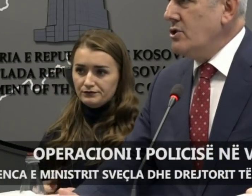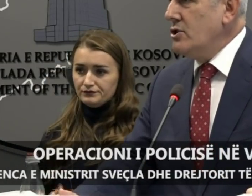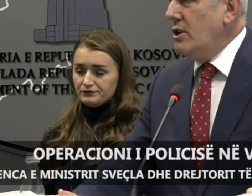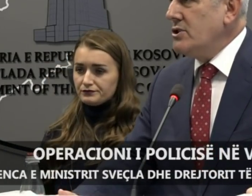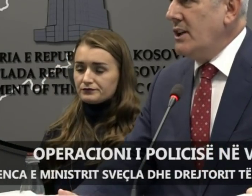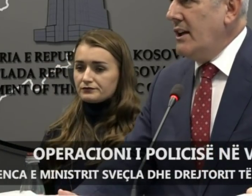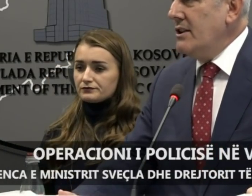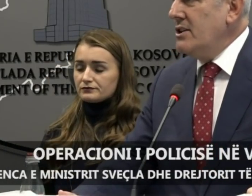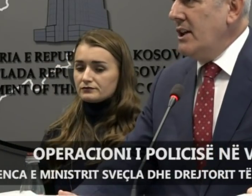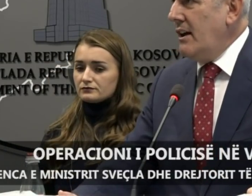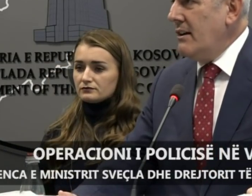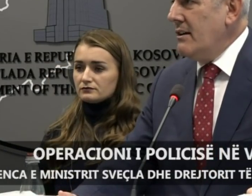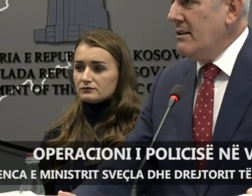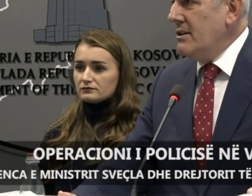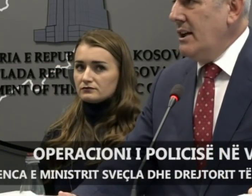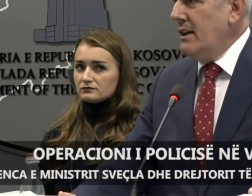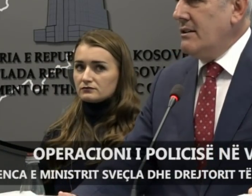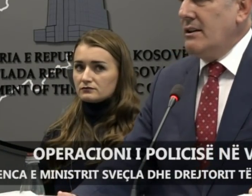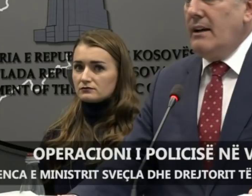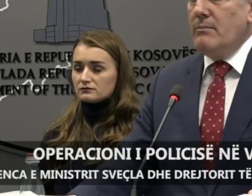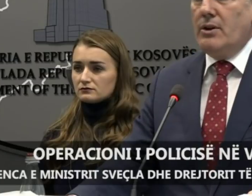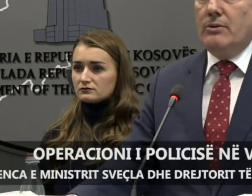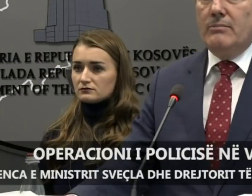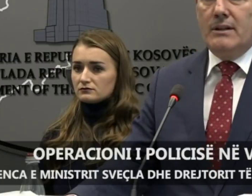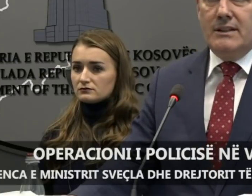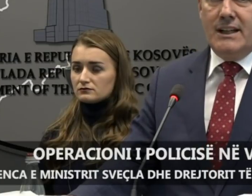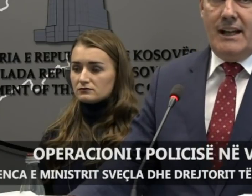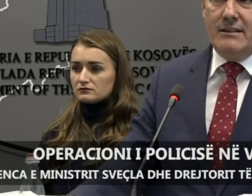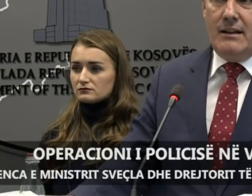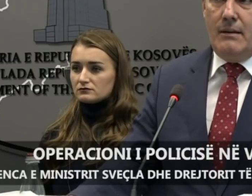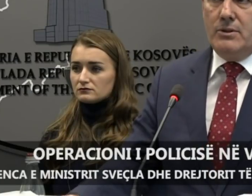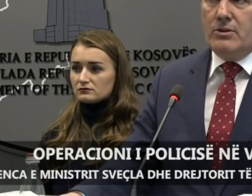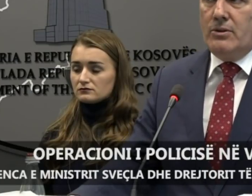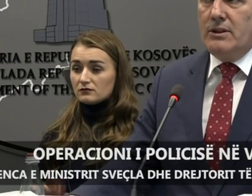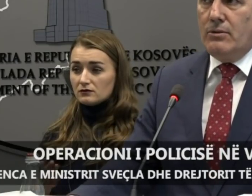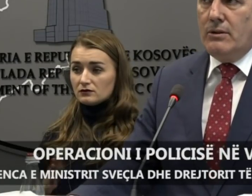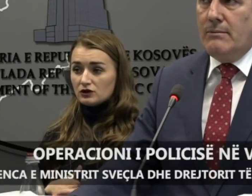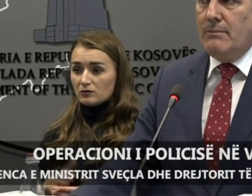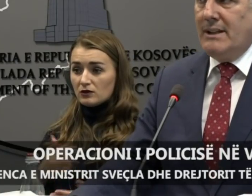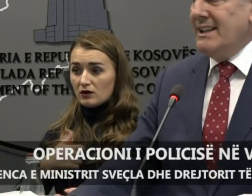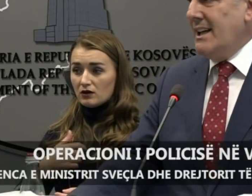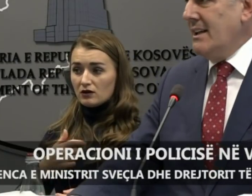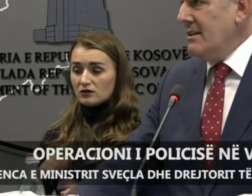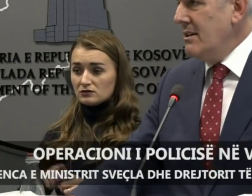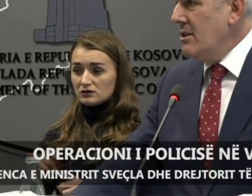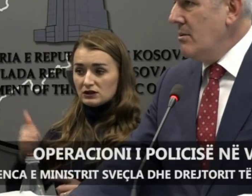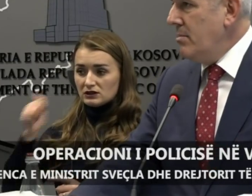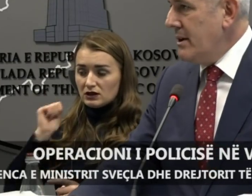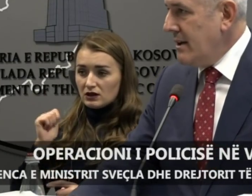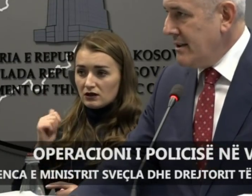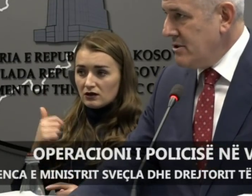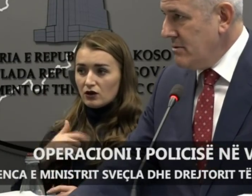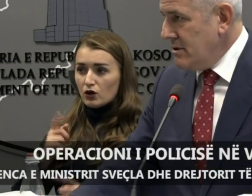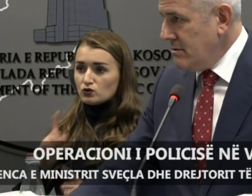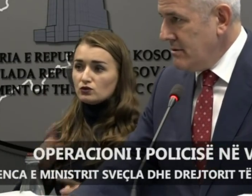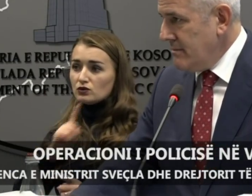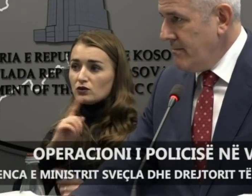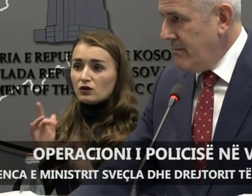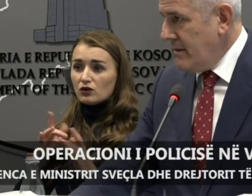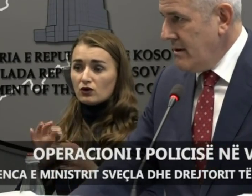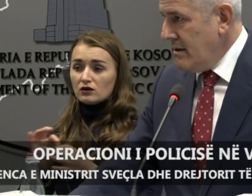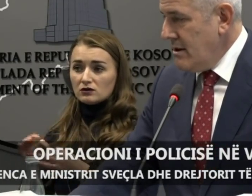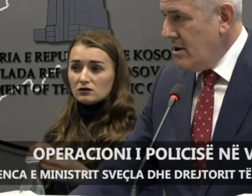Tash a është dashur edhe dje ne të lajmërojmë dikend apo të koordinohemi me dikend për aksionin